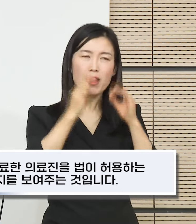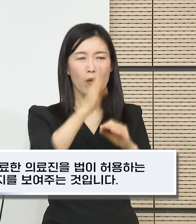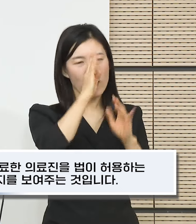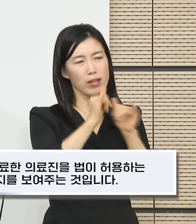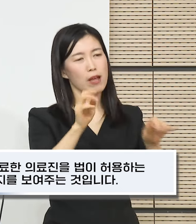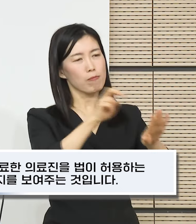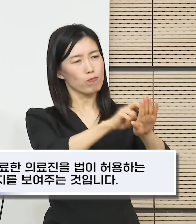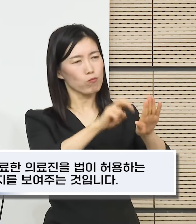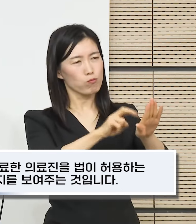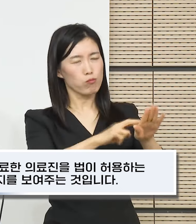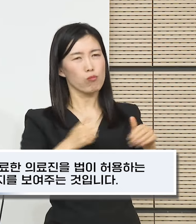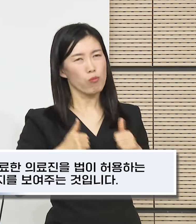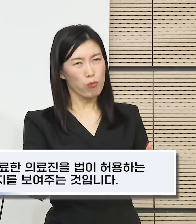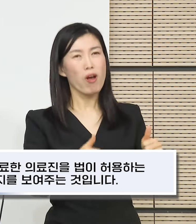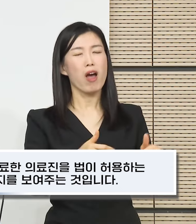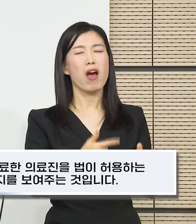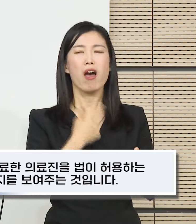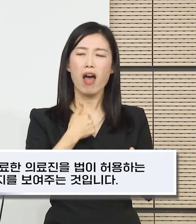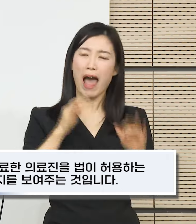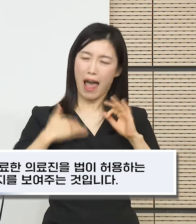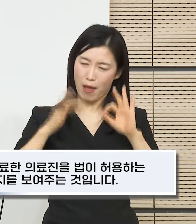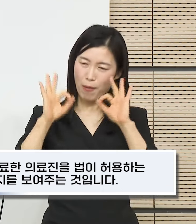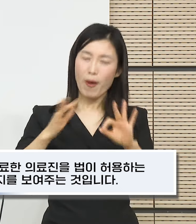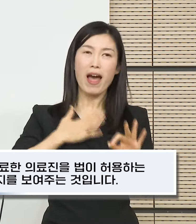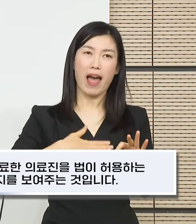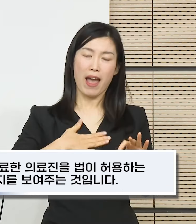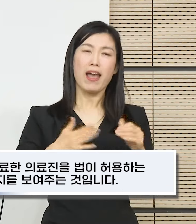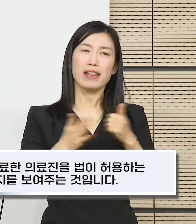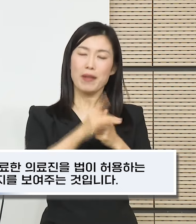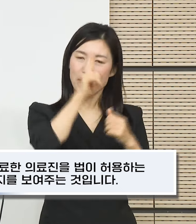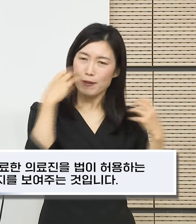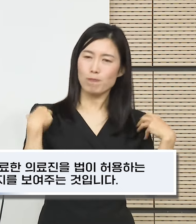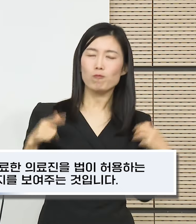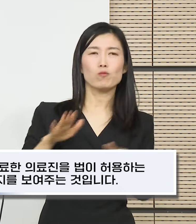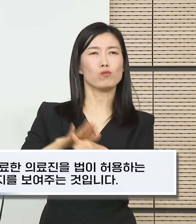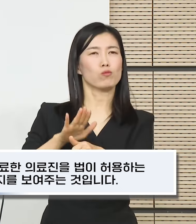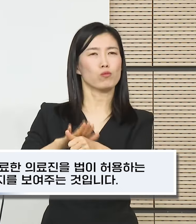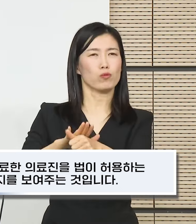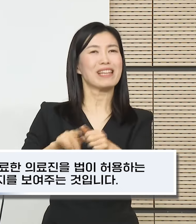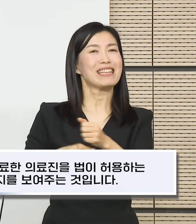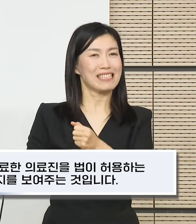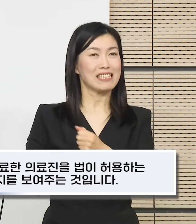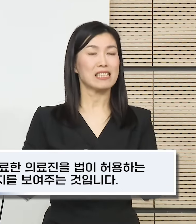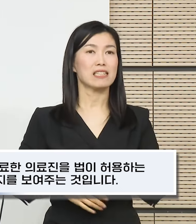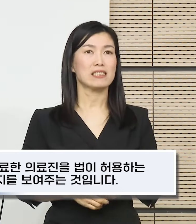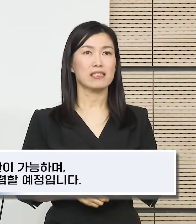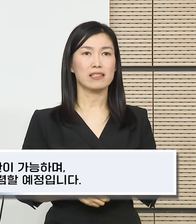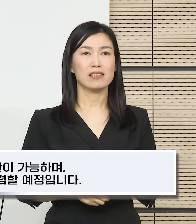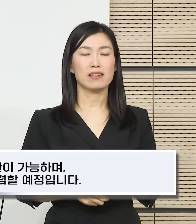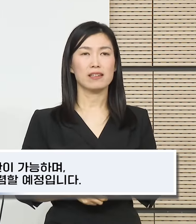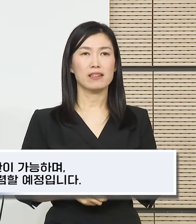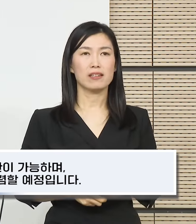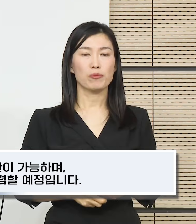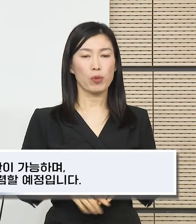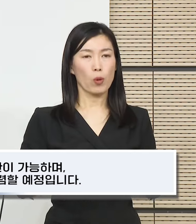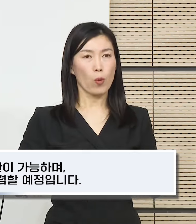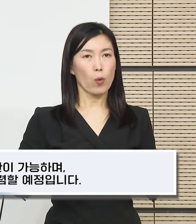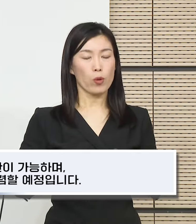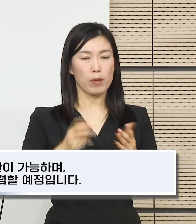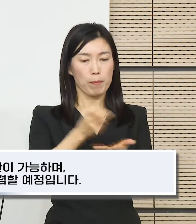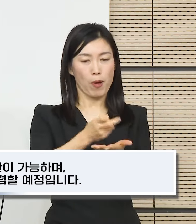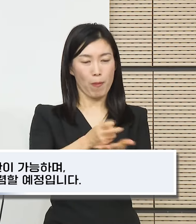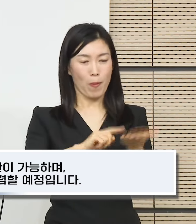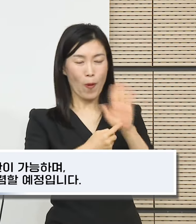범위에서 최대한 보호하려는 정부의 강력한 의지를 보여주는 것입니다. 오늘 공개한